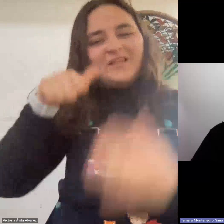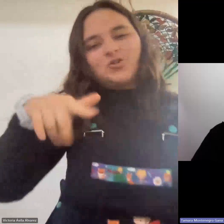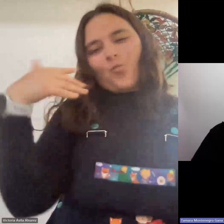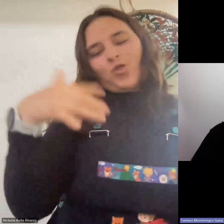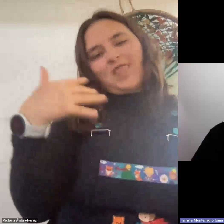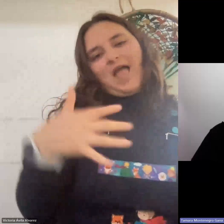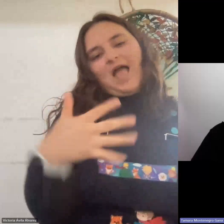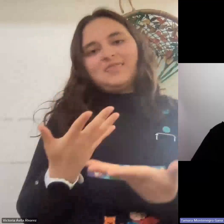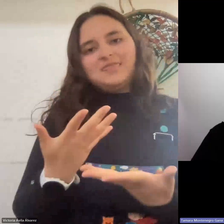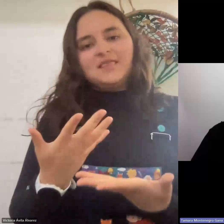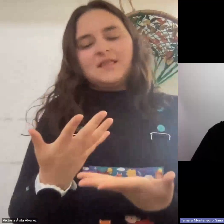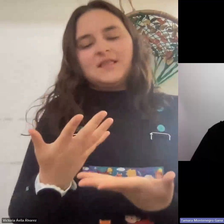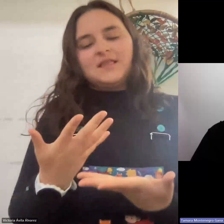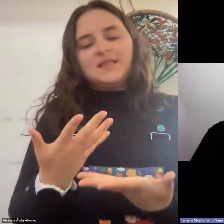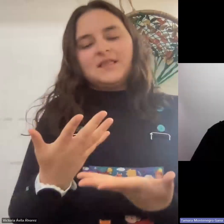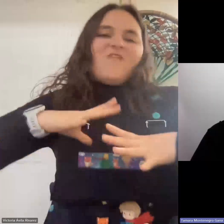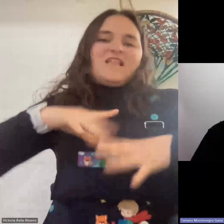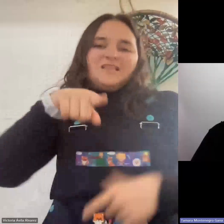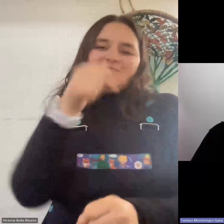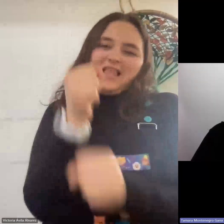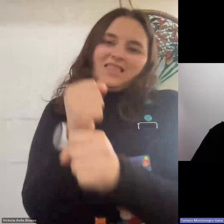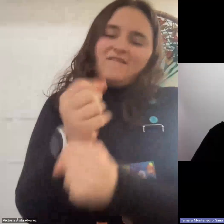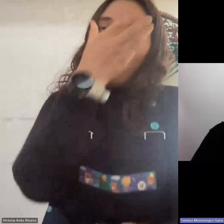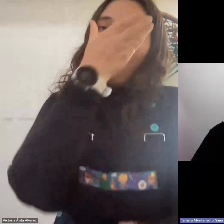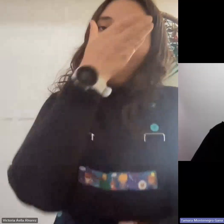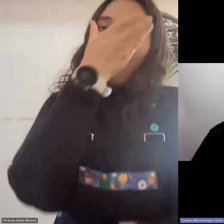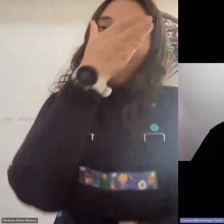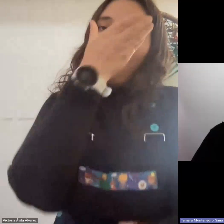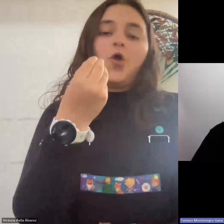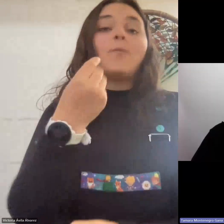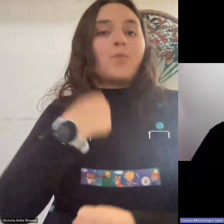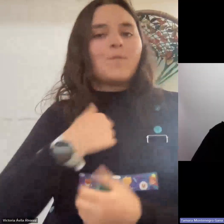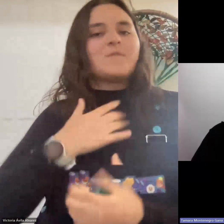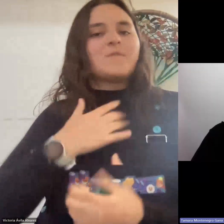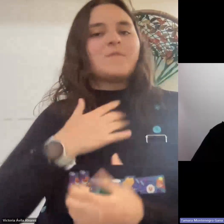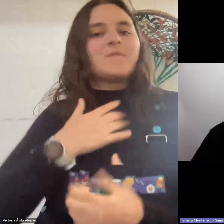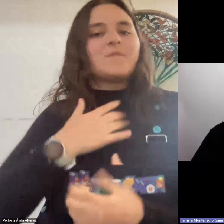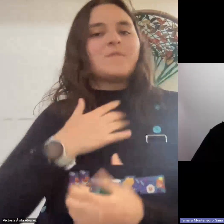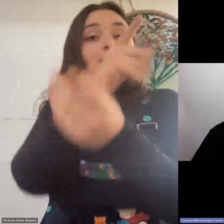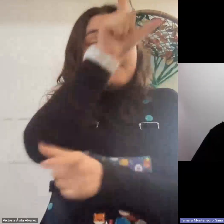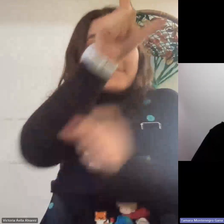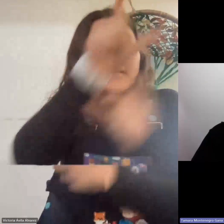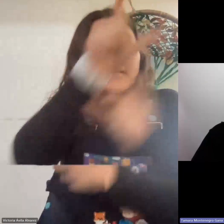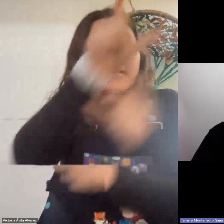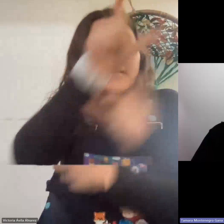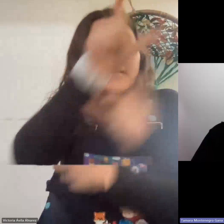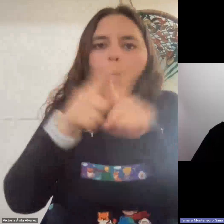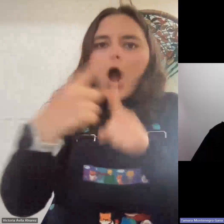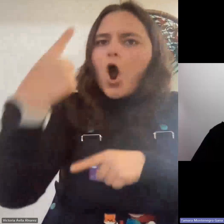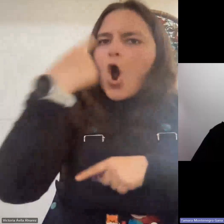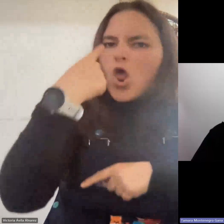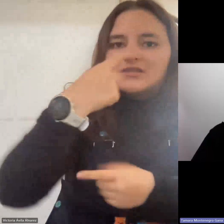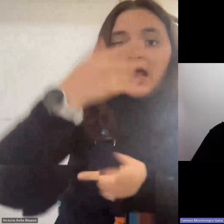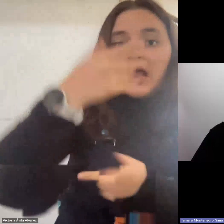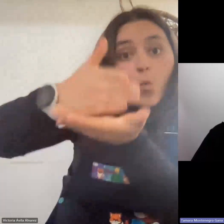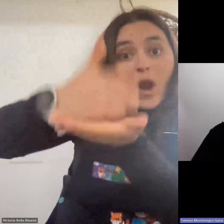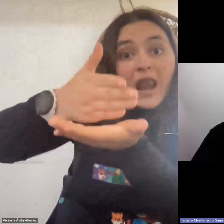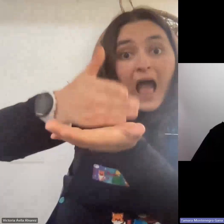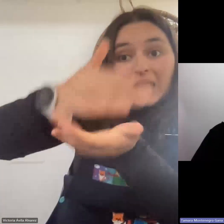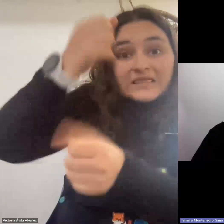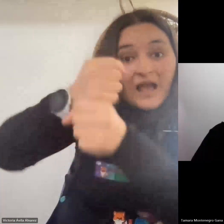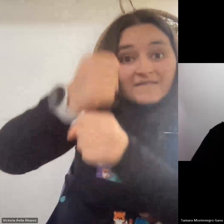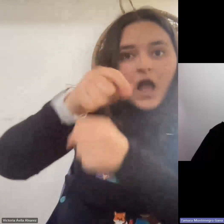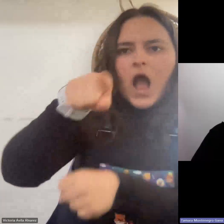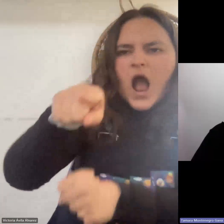es diferente, entonces como mi rol yo siento que eso es muy importante poder enseñarlo y es un trabajo que te da mucha satisfacción, te sientes muy feliz